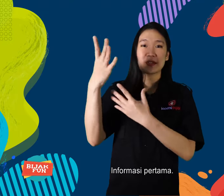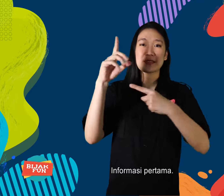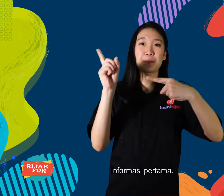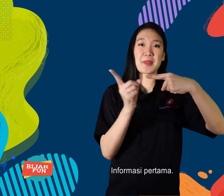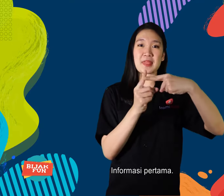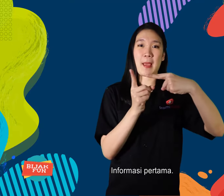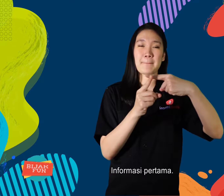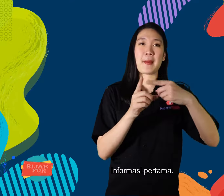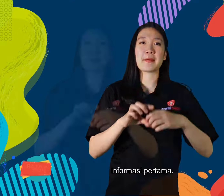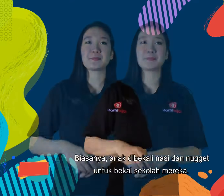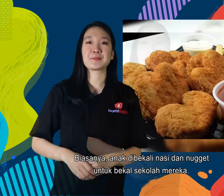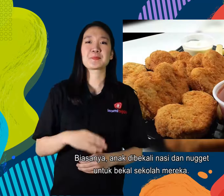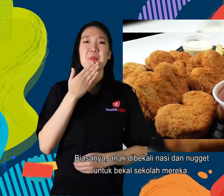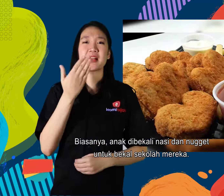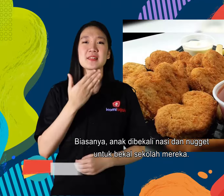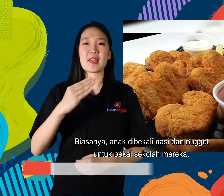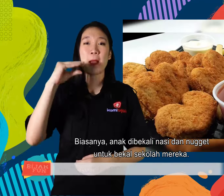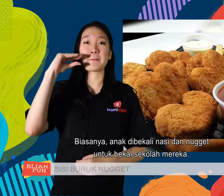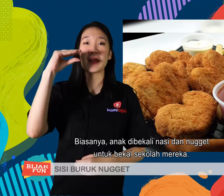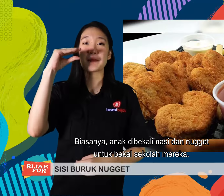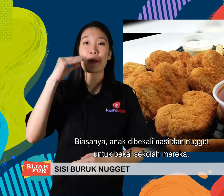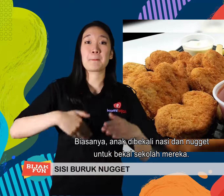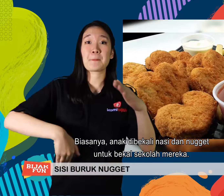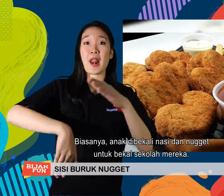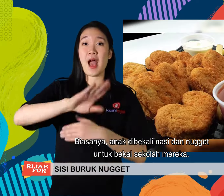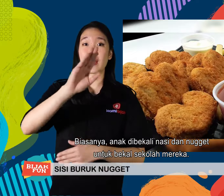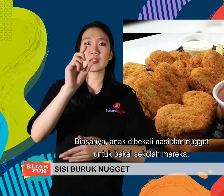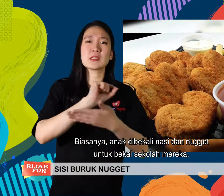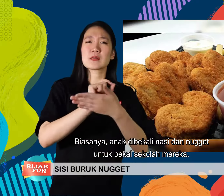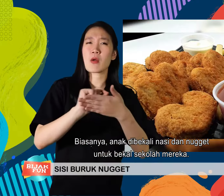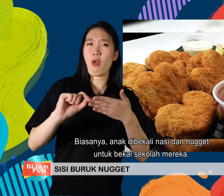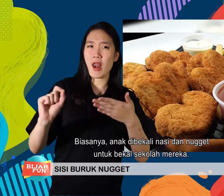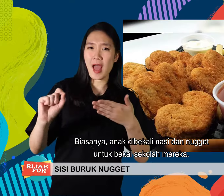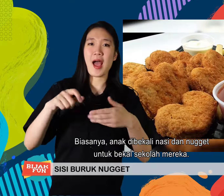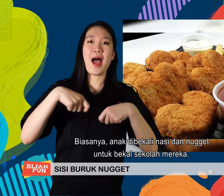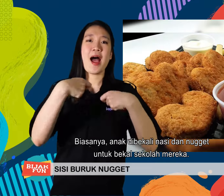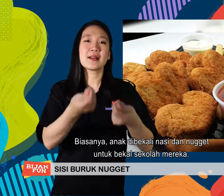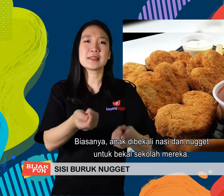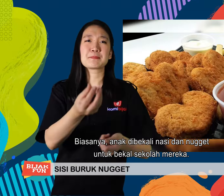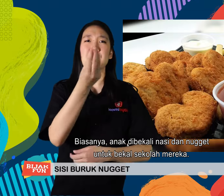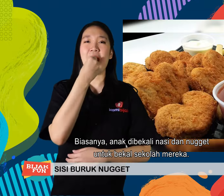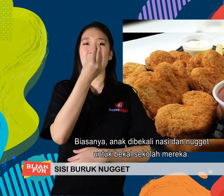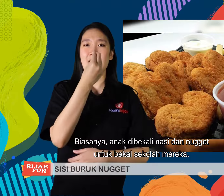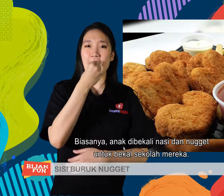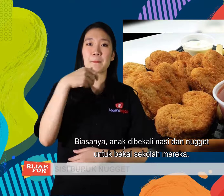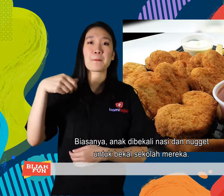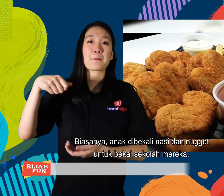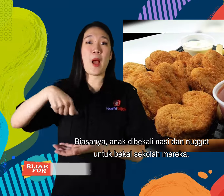pertama, biasanya anak dibekali nasi dan nugget untuk bekal sekolah mereka.